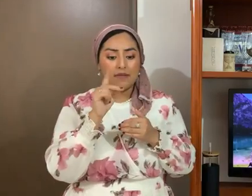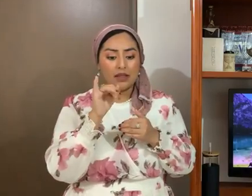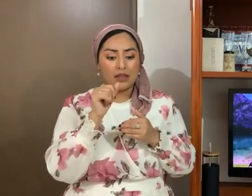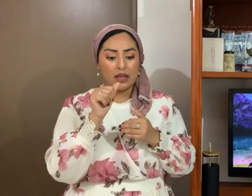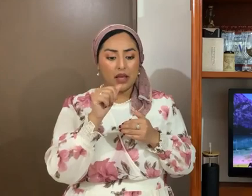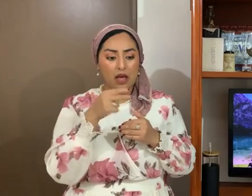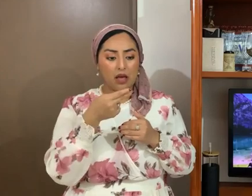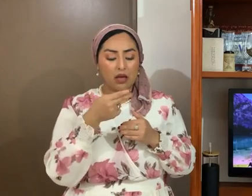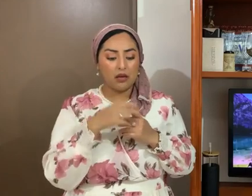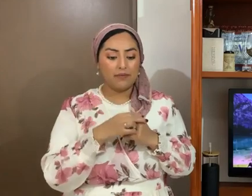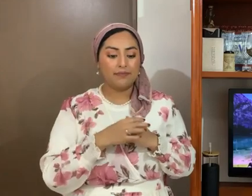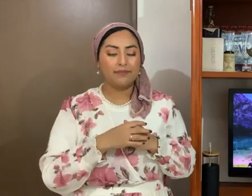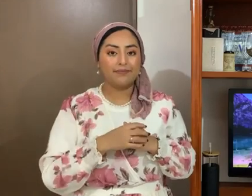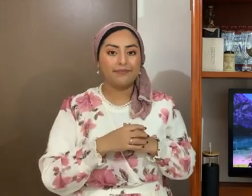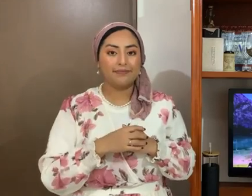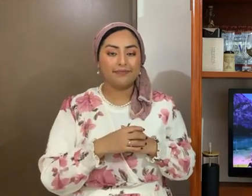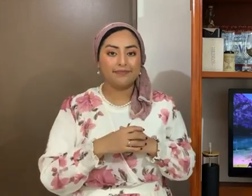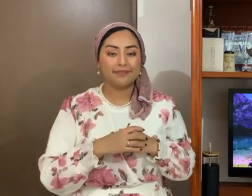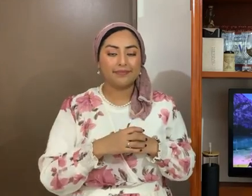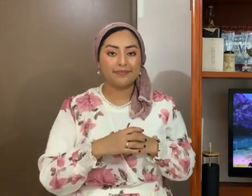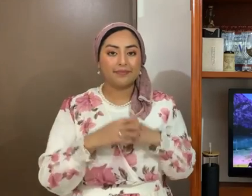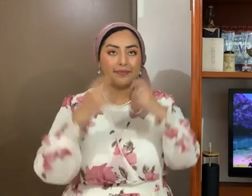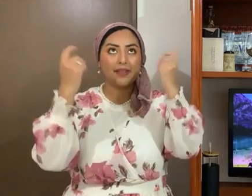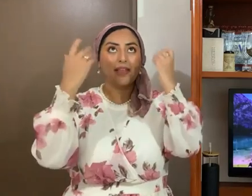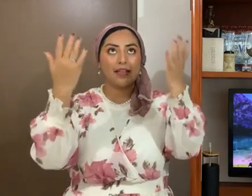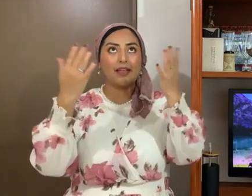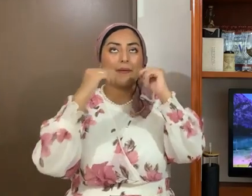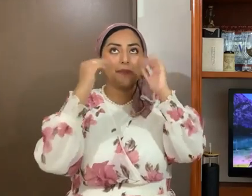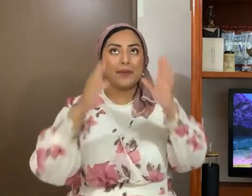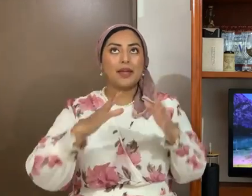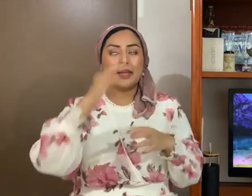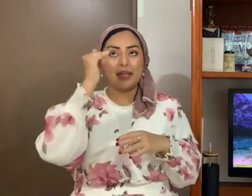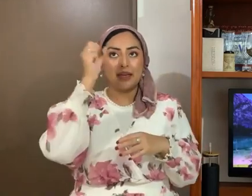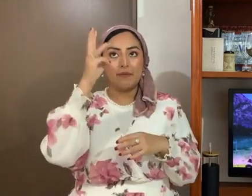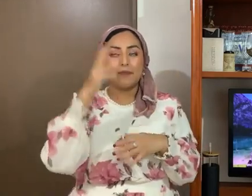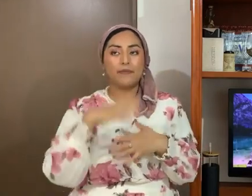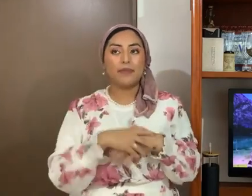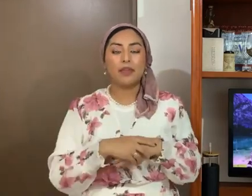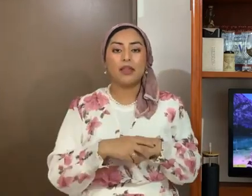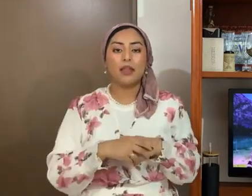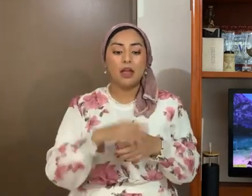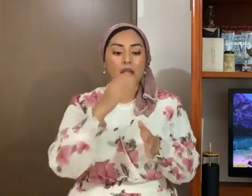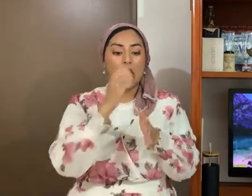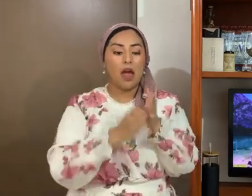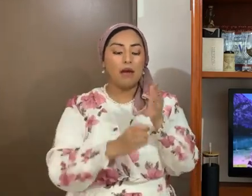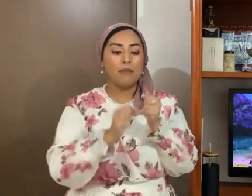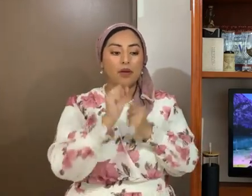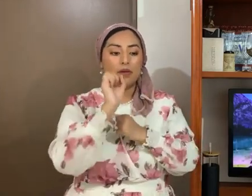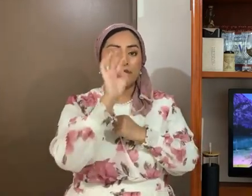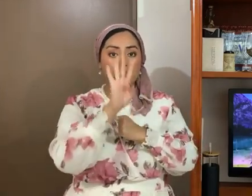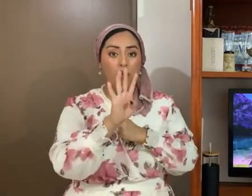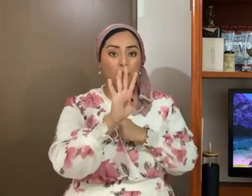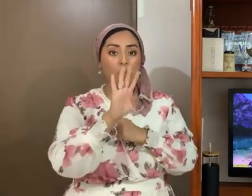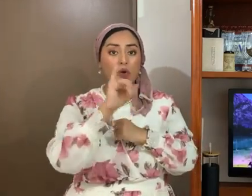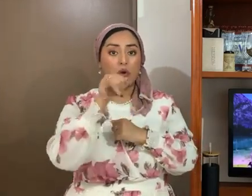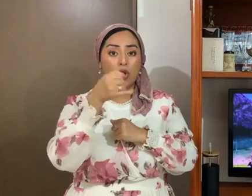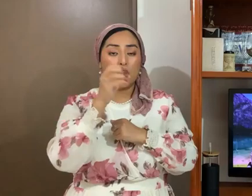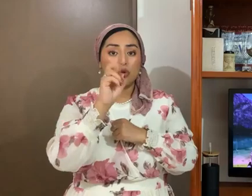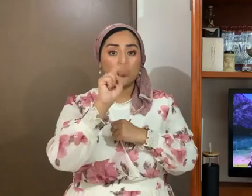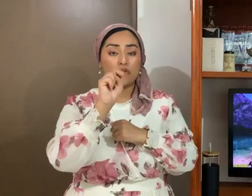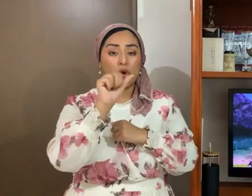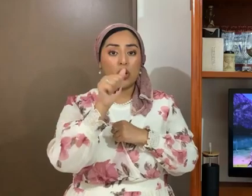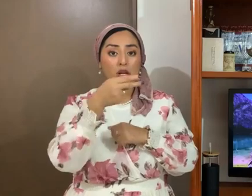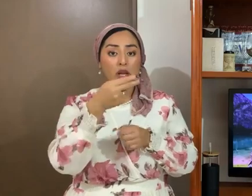un momento, aleluya, bendito es Yahshua HaMashiach, aquí está, en el capítulo 4,